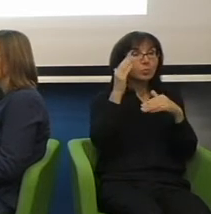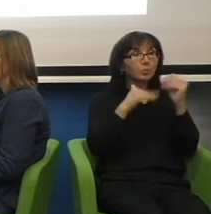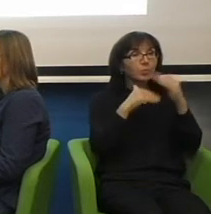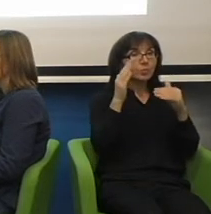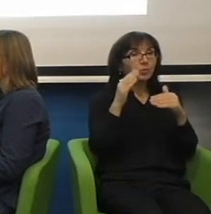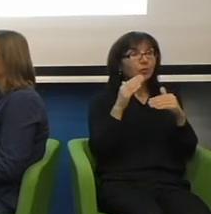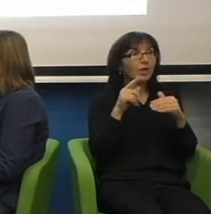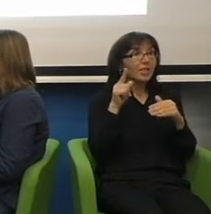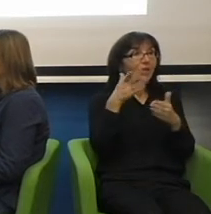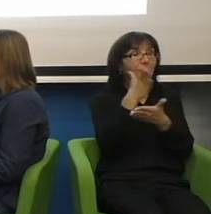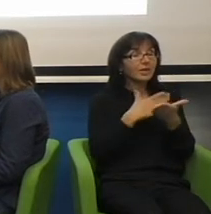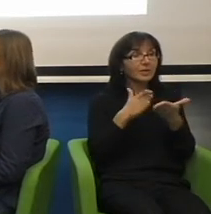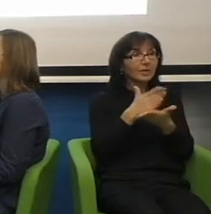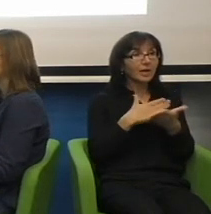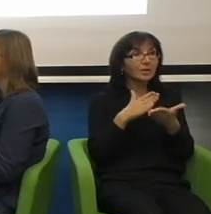tatkę.